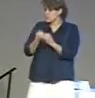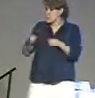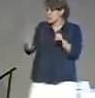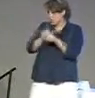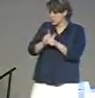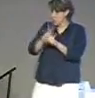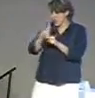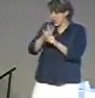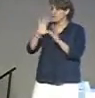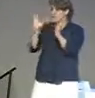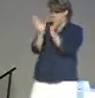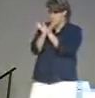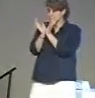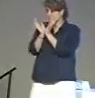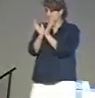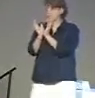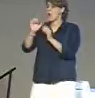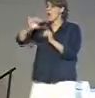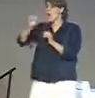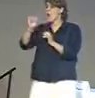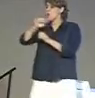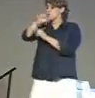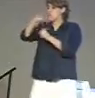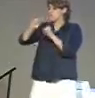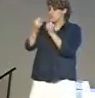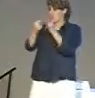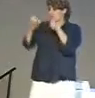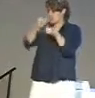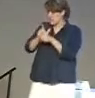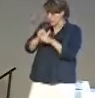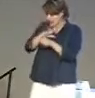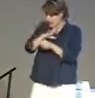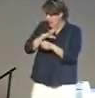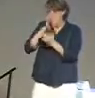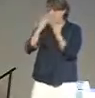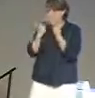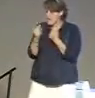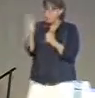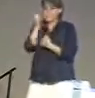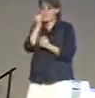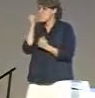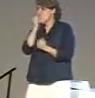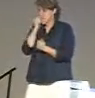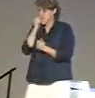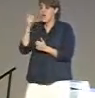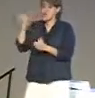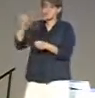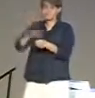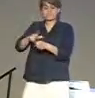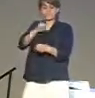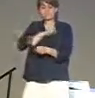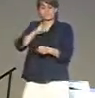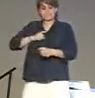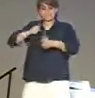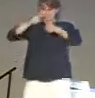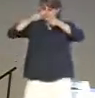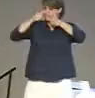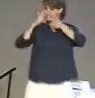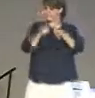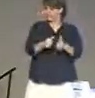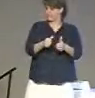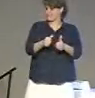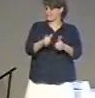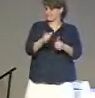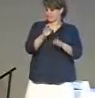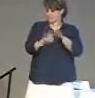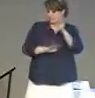atendida gratuitamente en cualquier unidad. Y si no es una unidad resolutiva, esa unidad, esa institución tiene la obligación